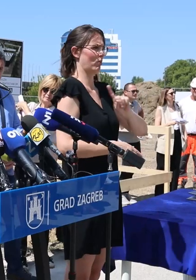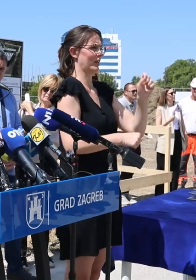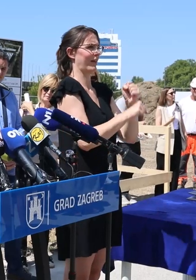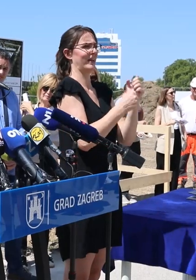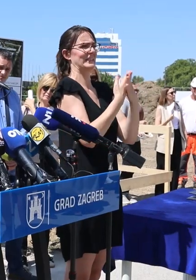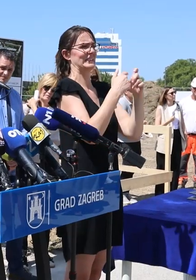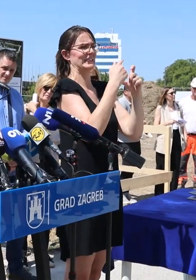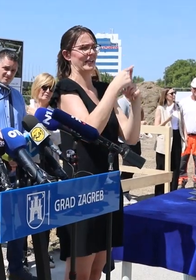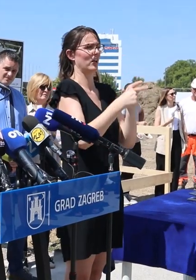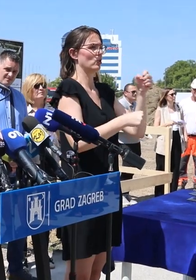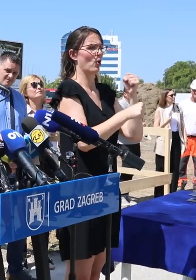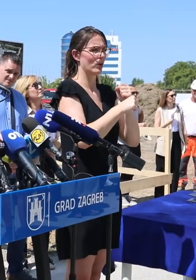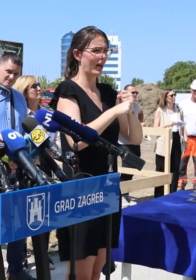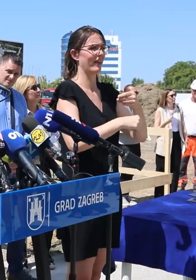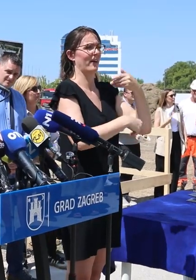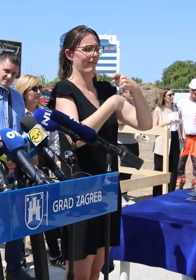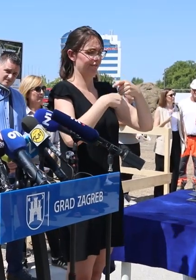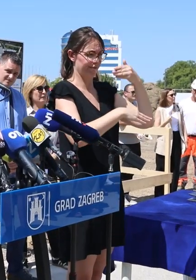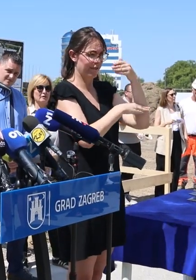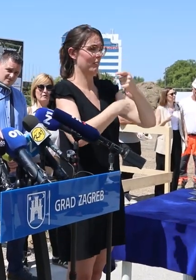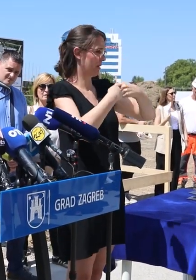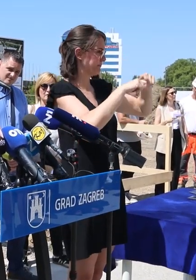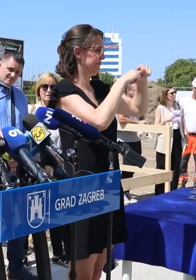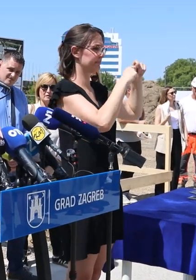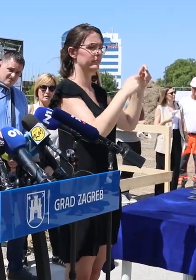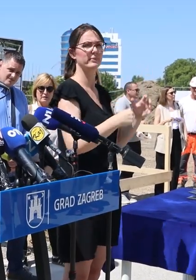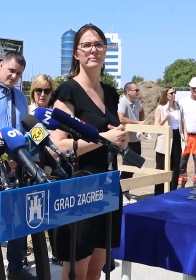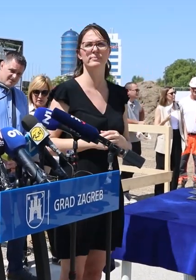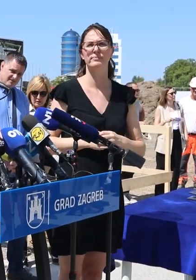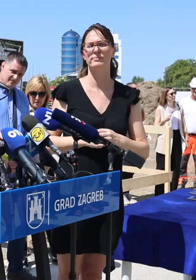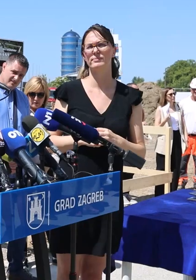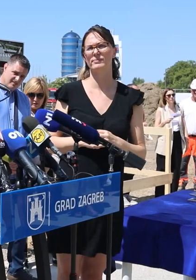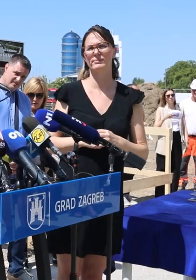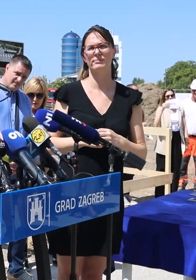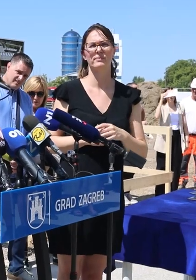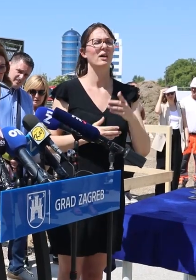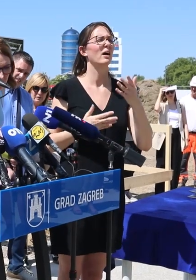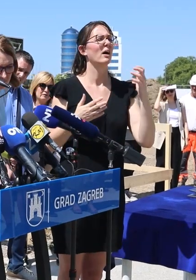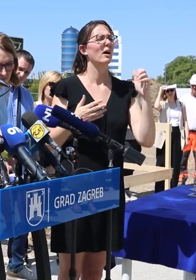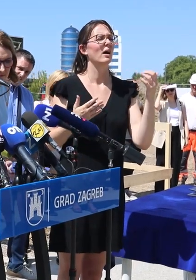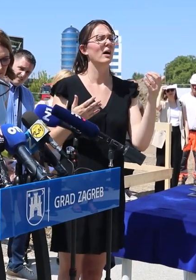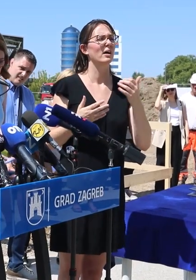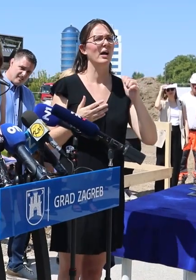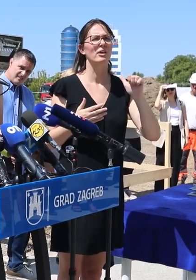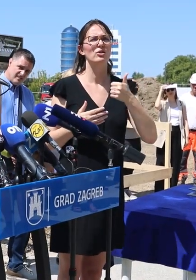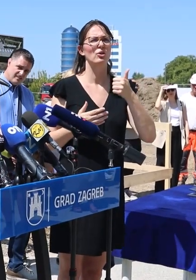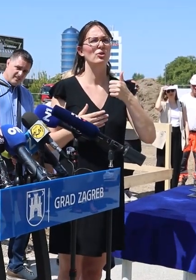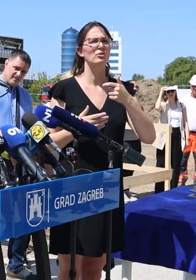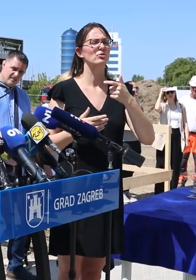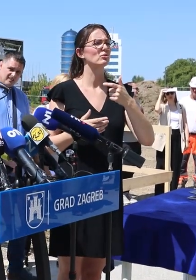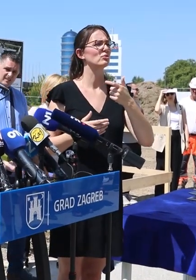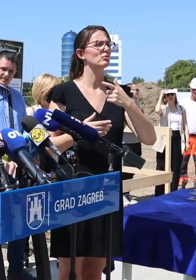ZET. To rade građevinske tvrtke. U redu, i još jedno pitanje, kad možemo izlaziti sa predsjedničkim